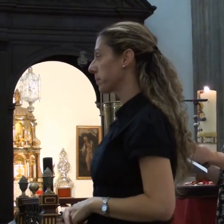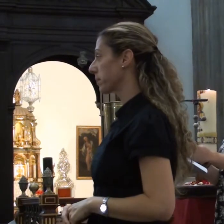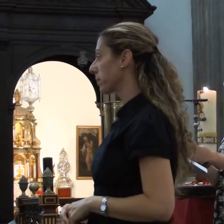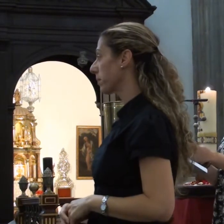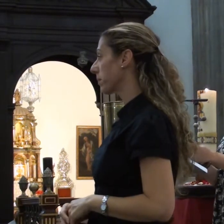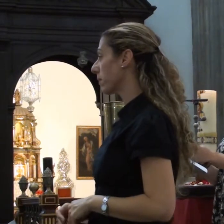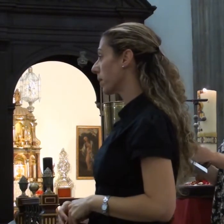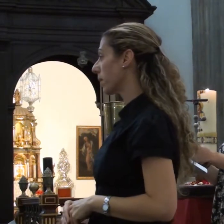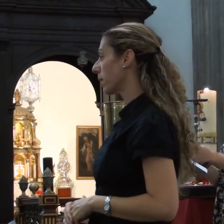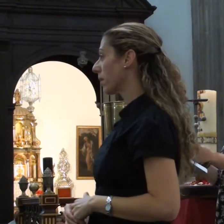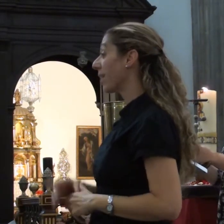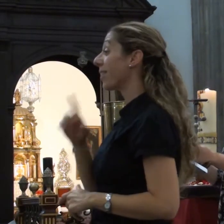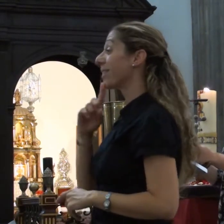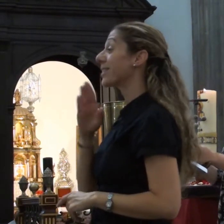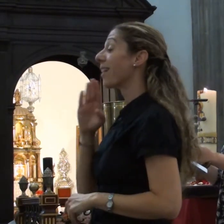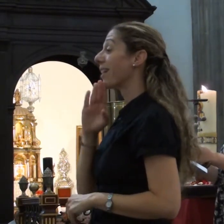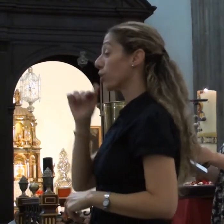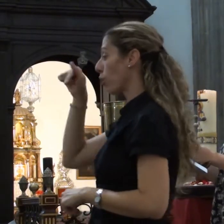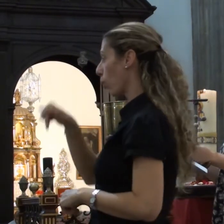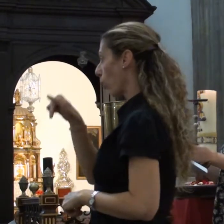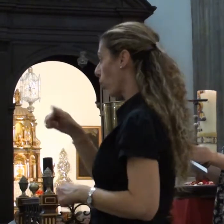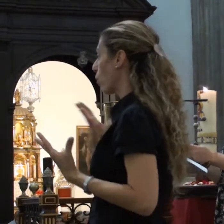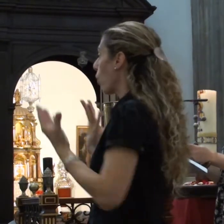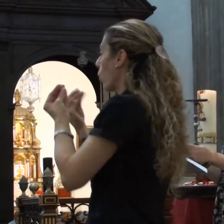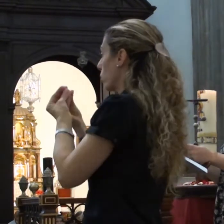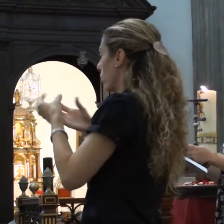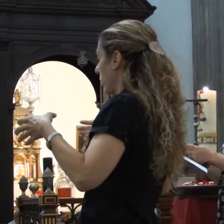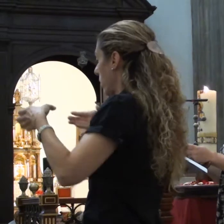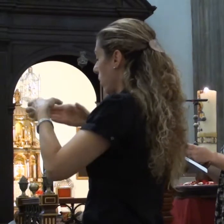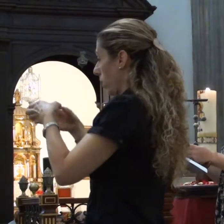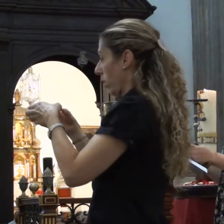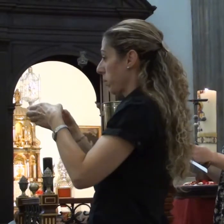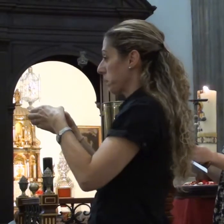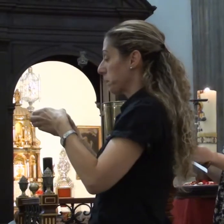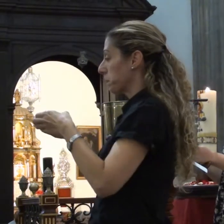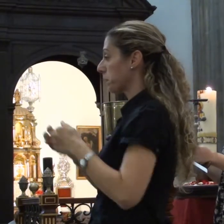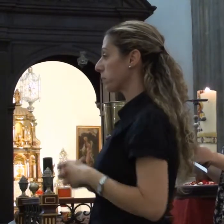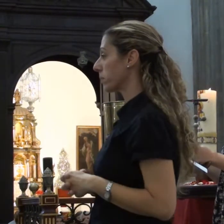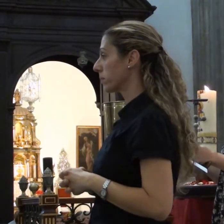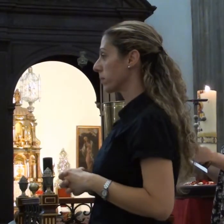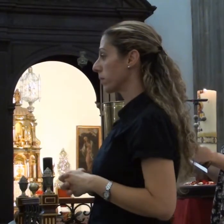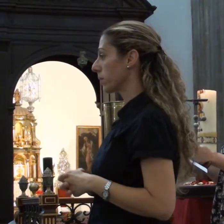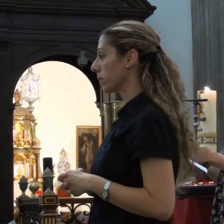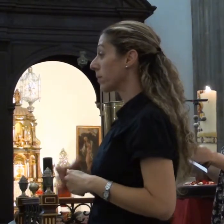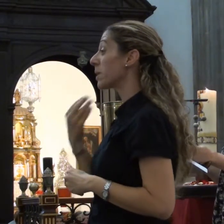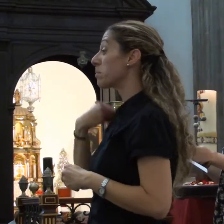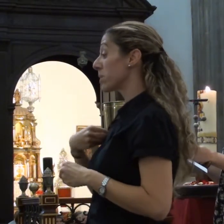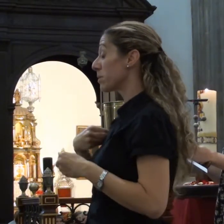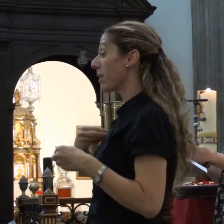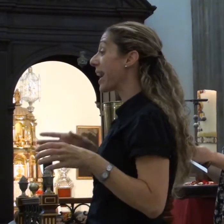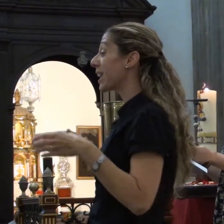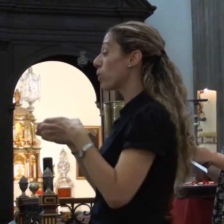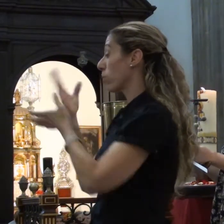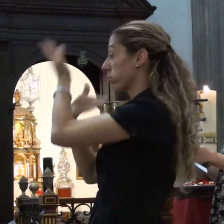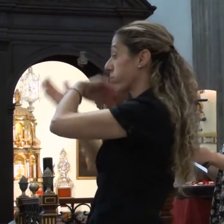Hoy estamos juntos decían reunidos fue precisamente en la reunión de los discípulos del